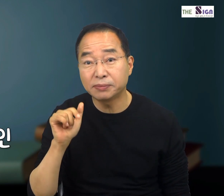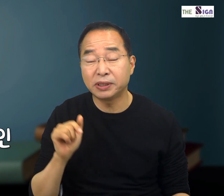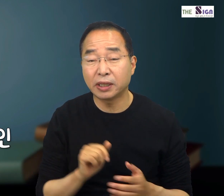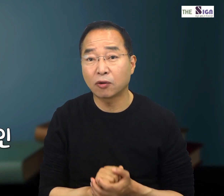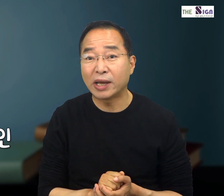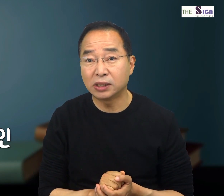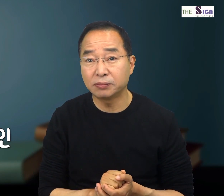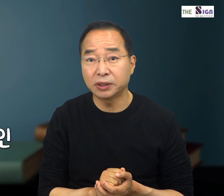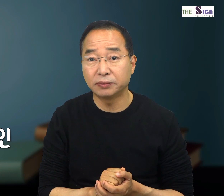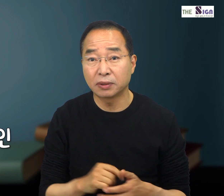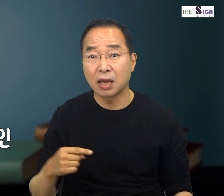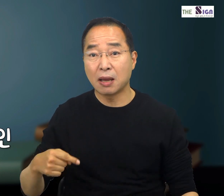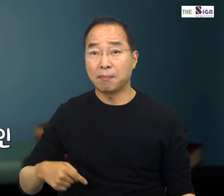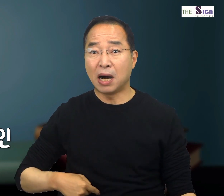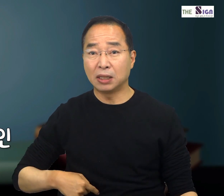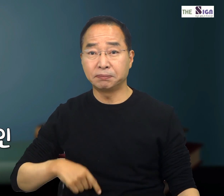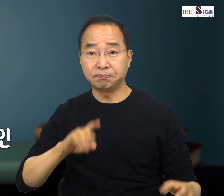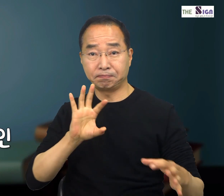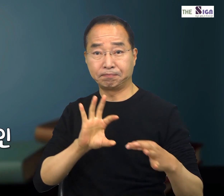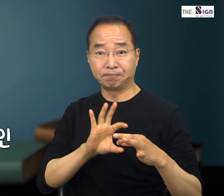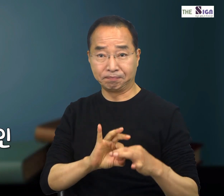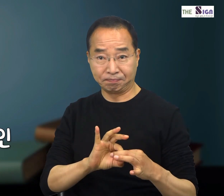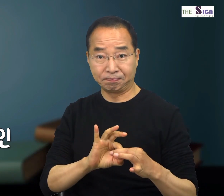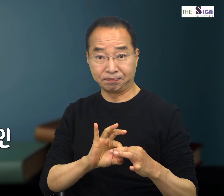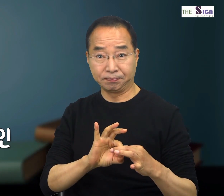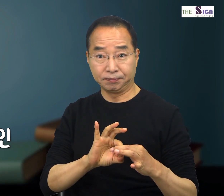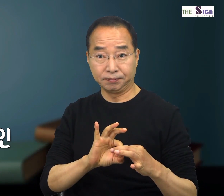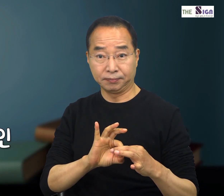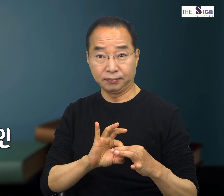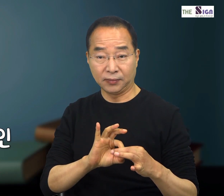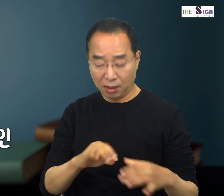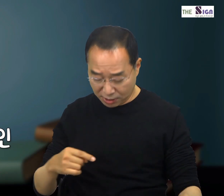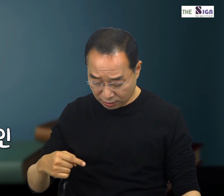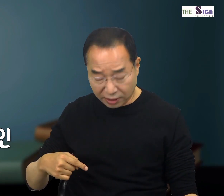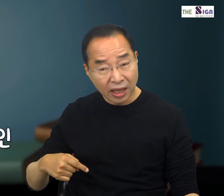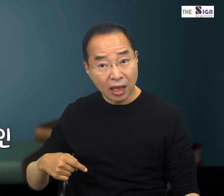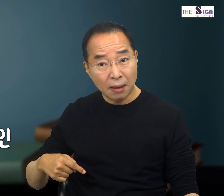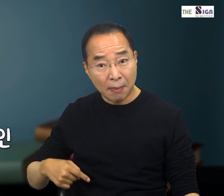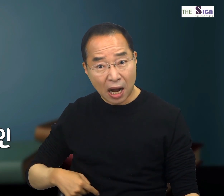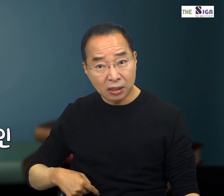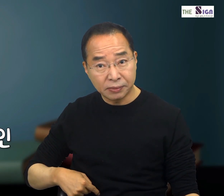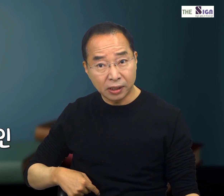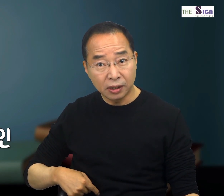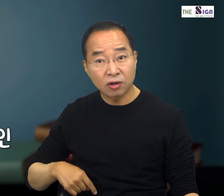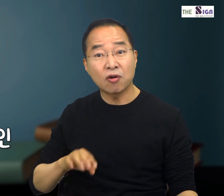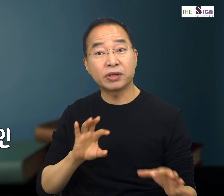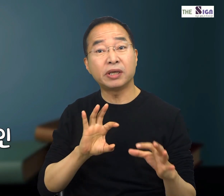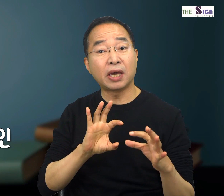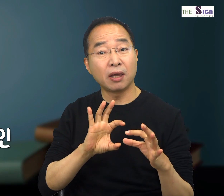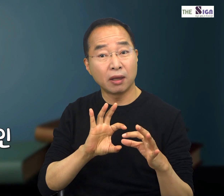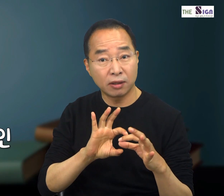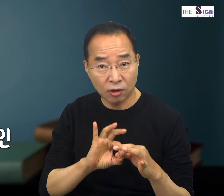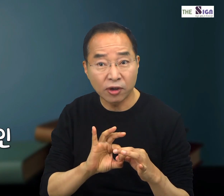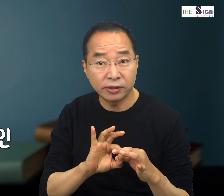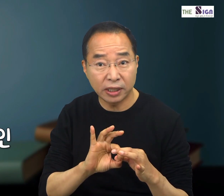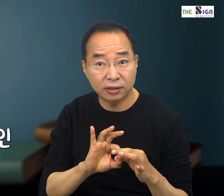관심인데, 관심은 마음 하면 내 마음이 거기에 연결되어 있다.